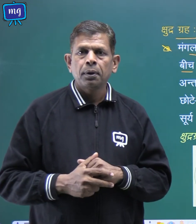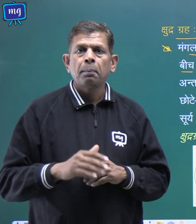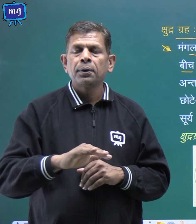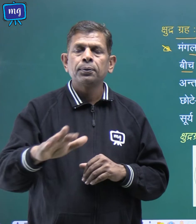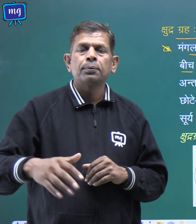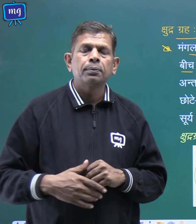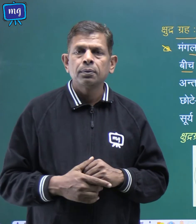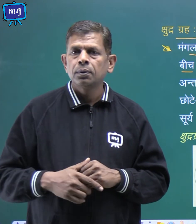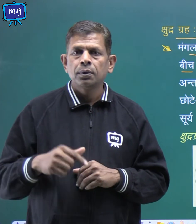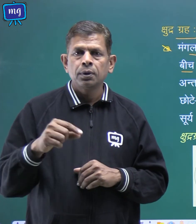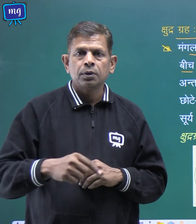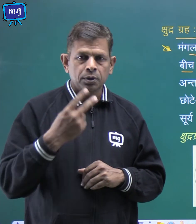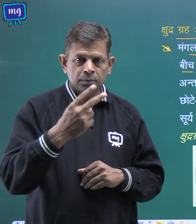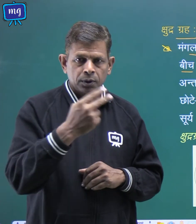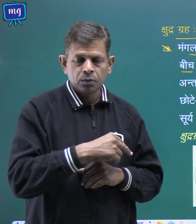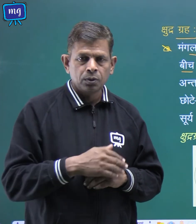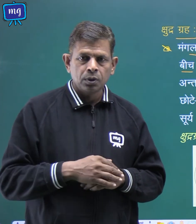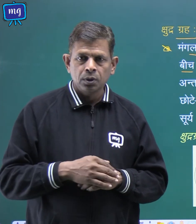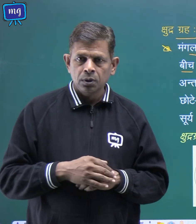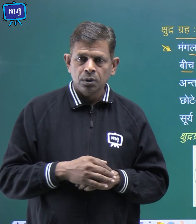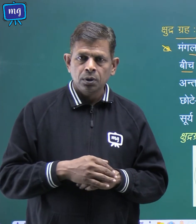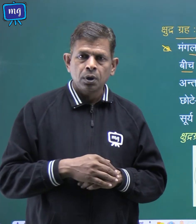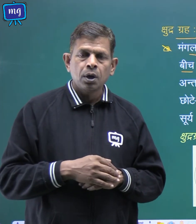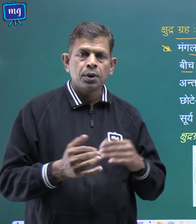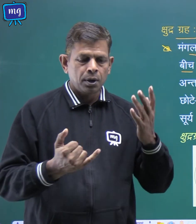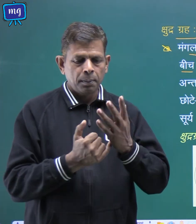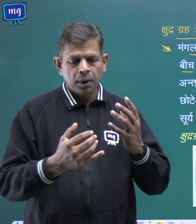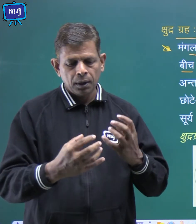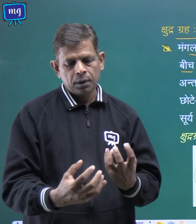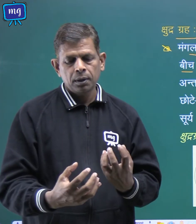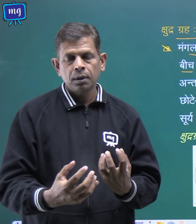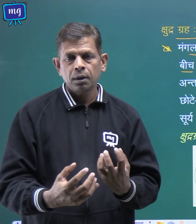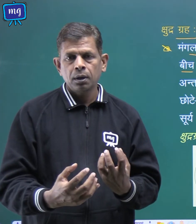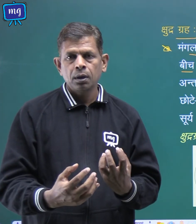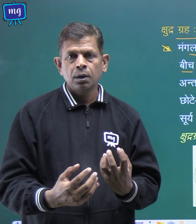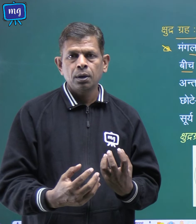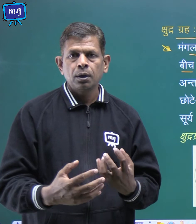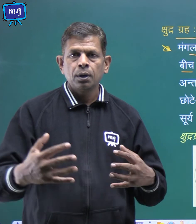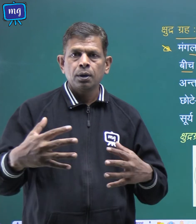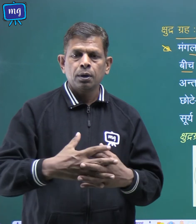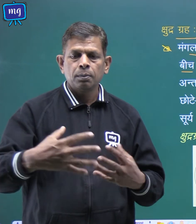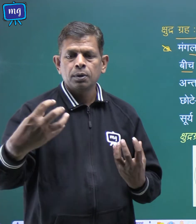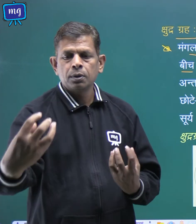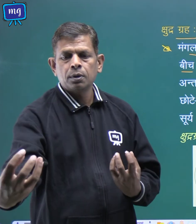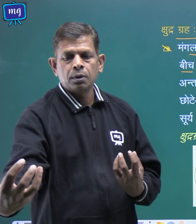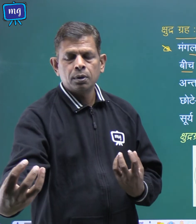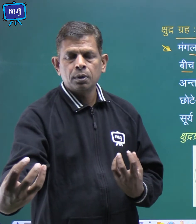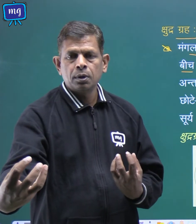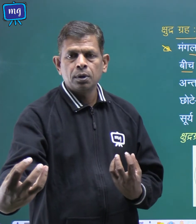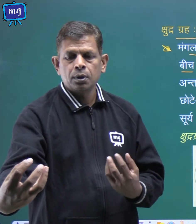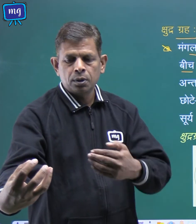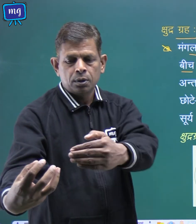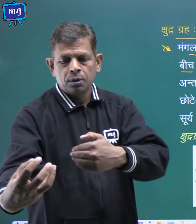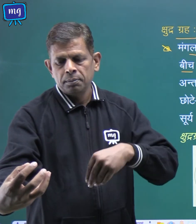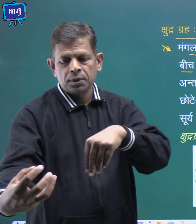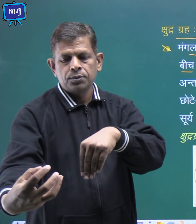बच्चों, इस चित्र में देखो, ये मंगल और बृहस्पति ग्रह के